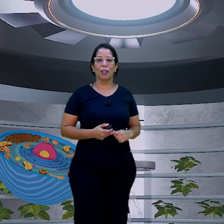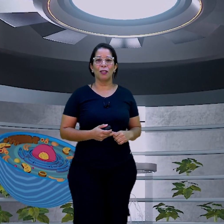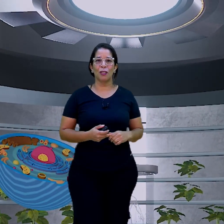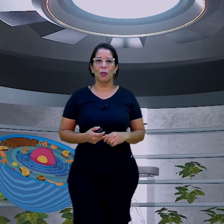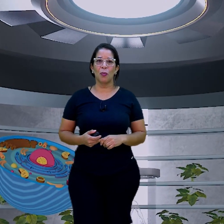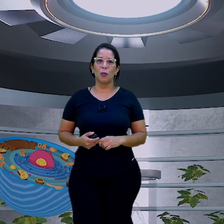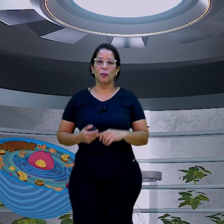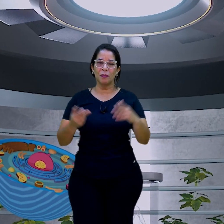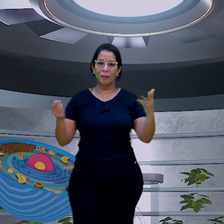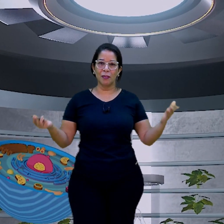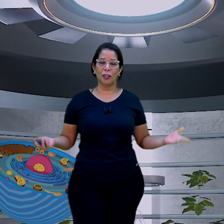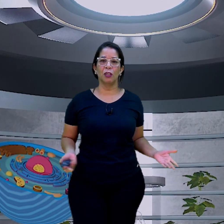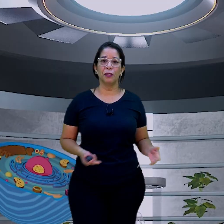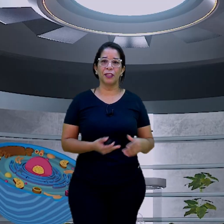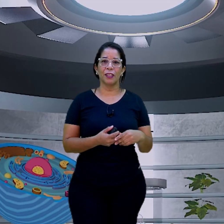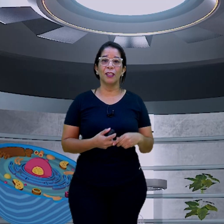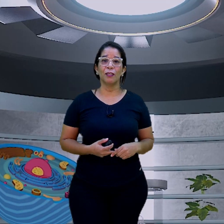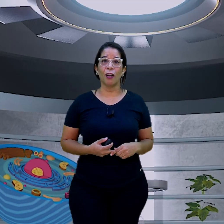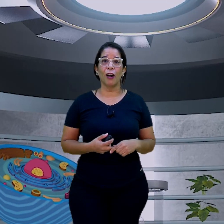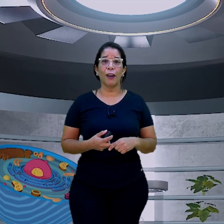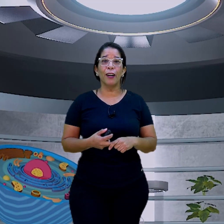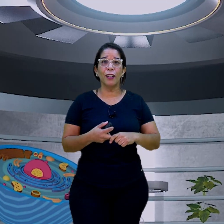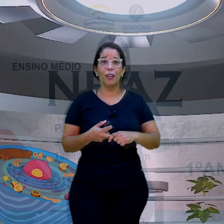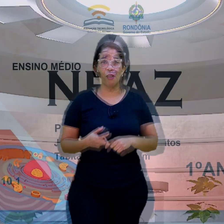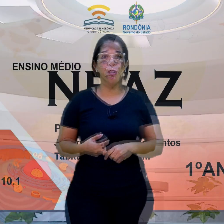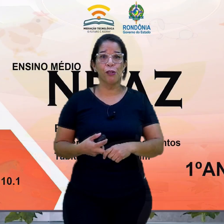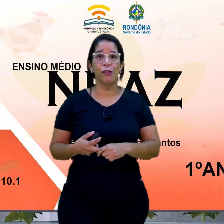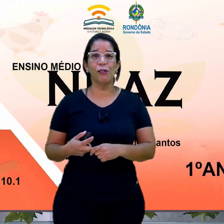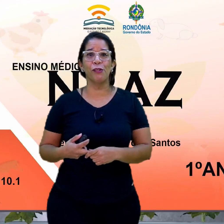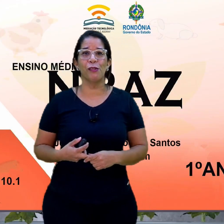Saudade aí do nosso queridíssimo Silvio Santos.